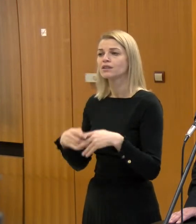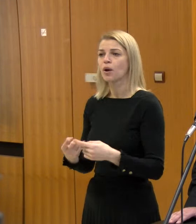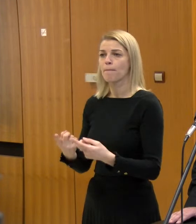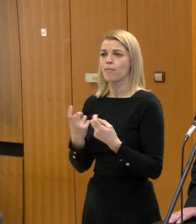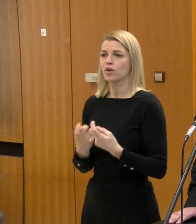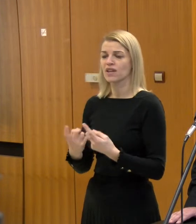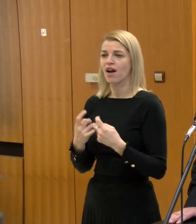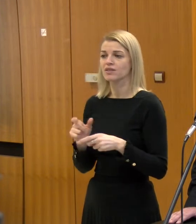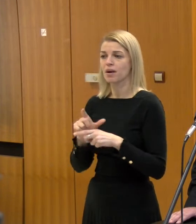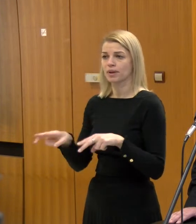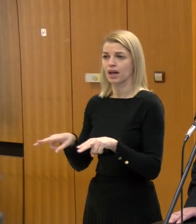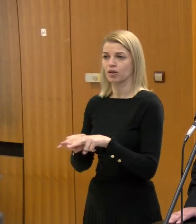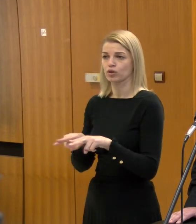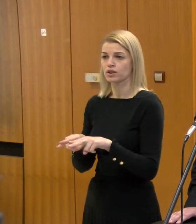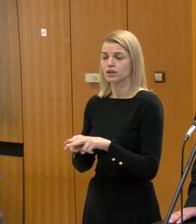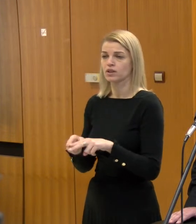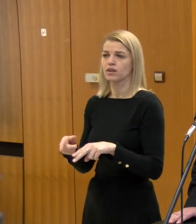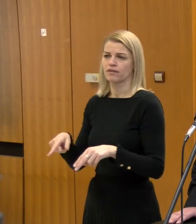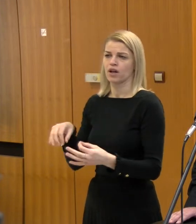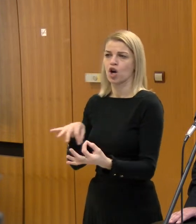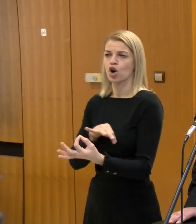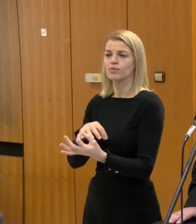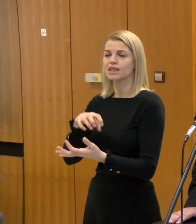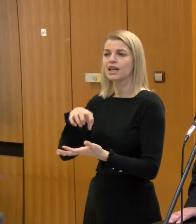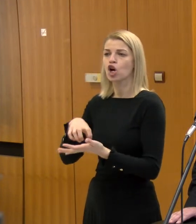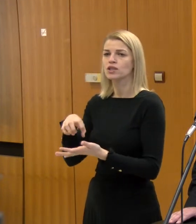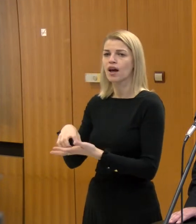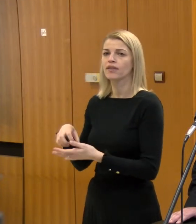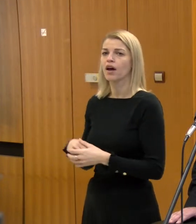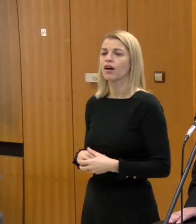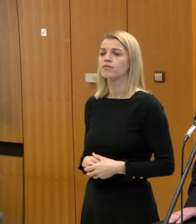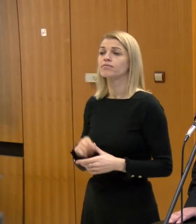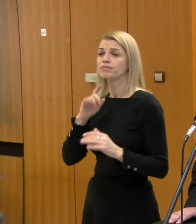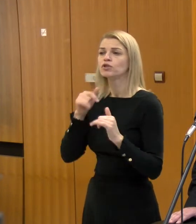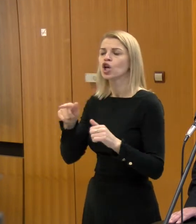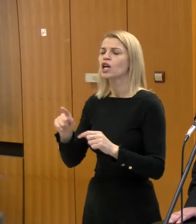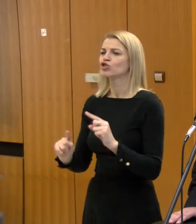stimulov pre rodiny v romských osadách.